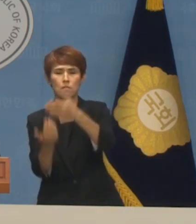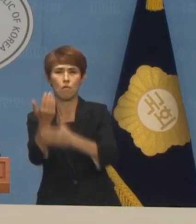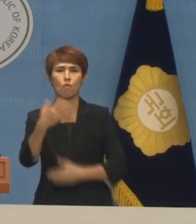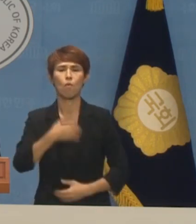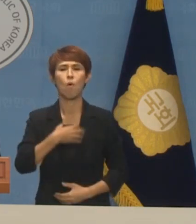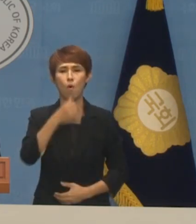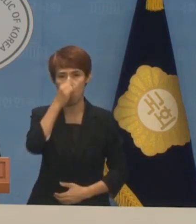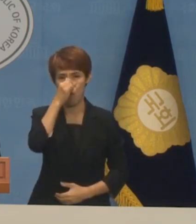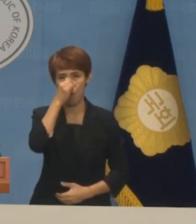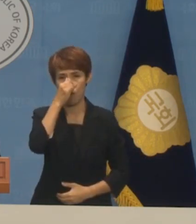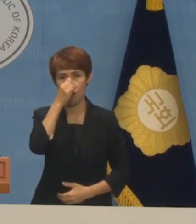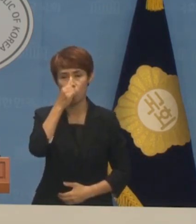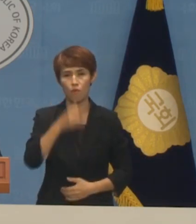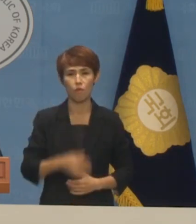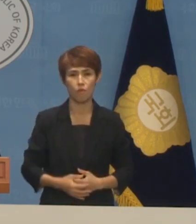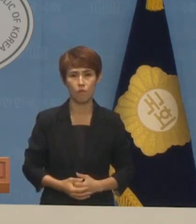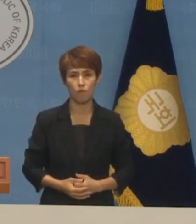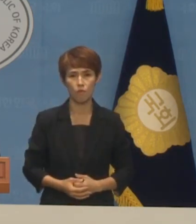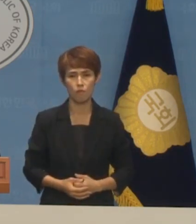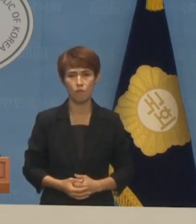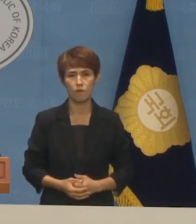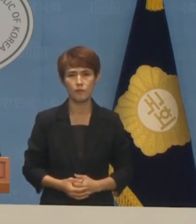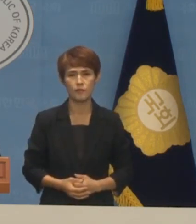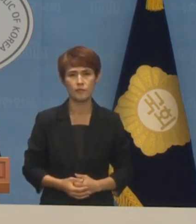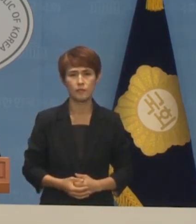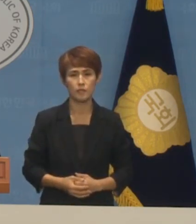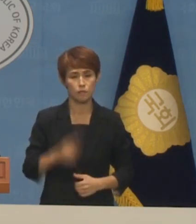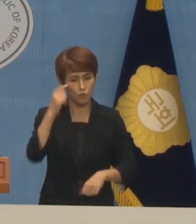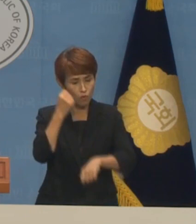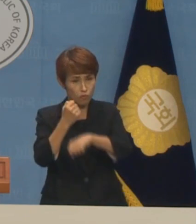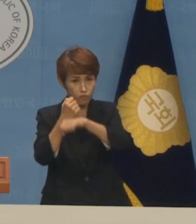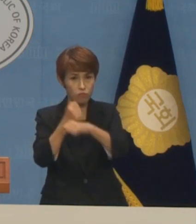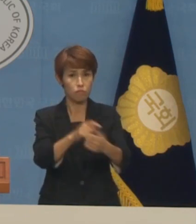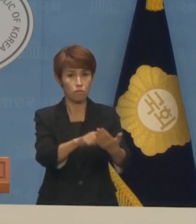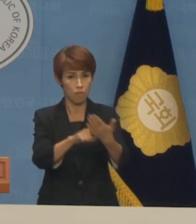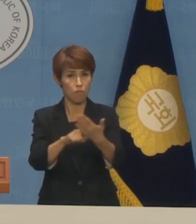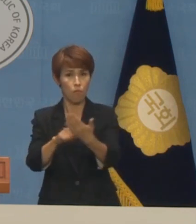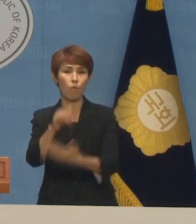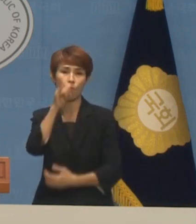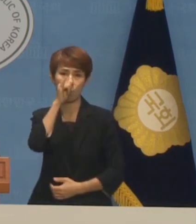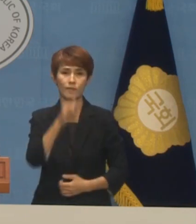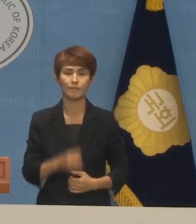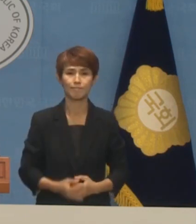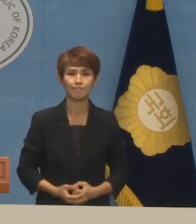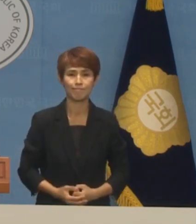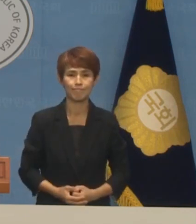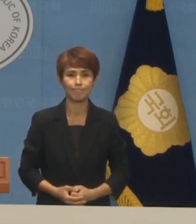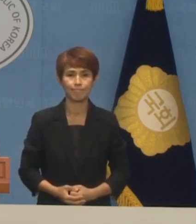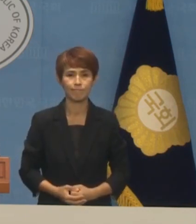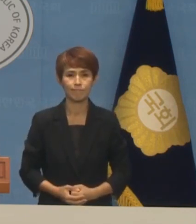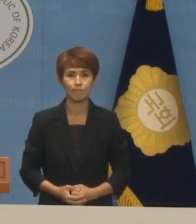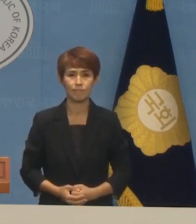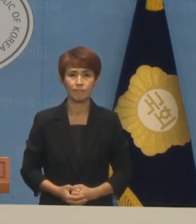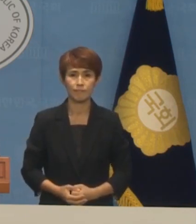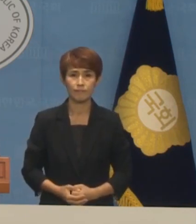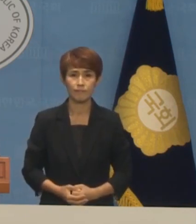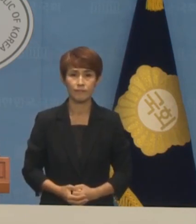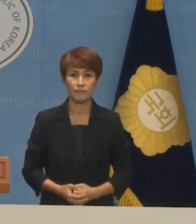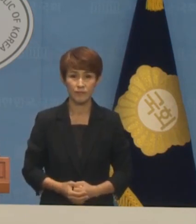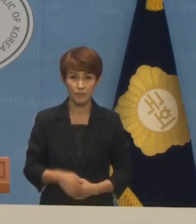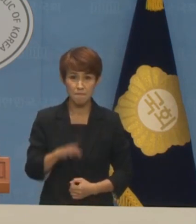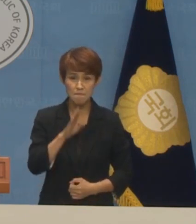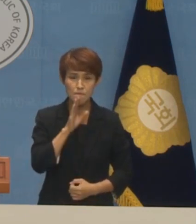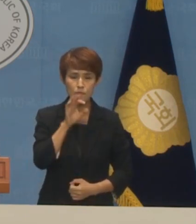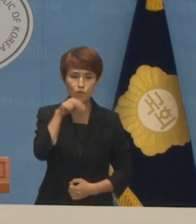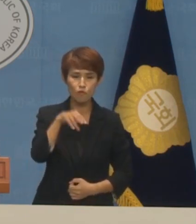지금도 발생하고 있다는 점이 많은 논문과 연구로 확인되고 있습니다. 이것이 바로 유발